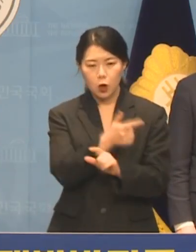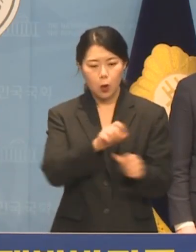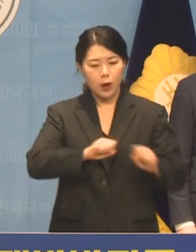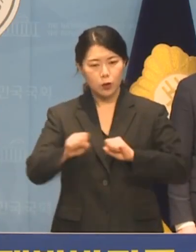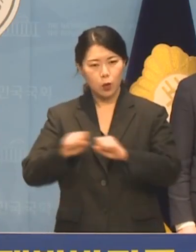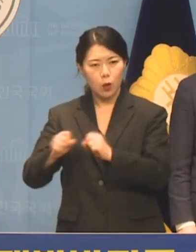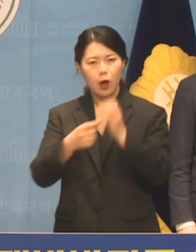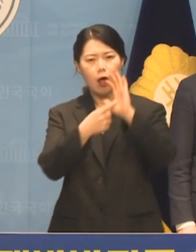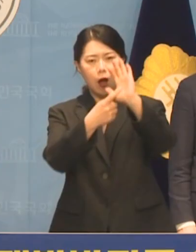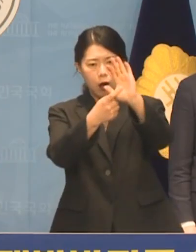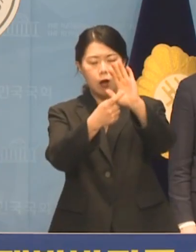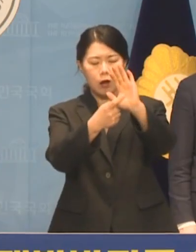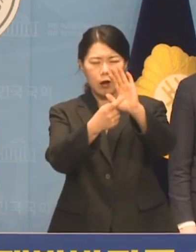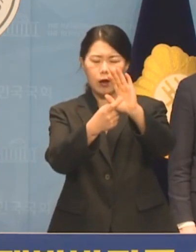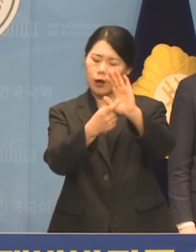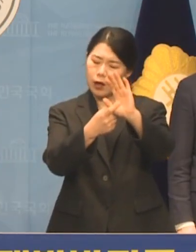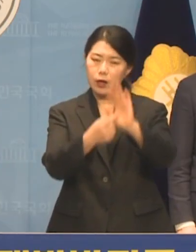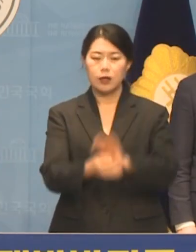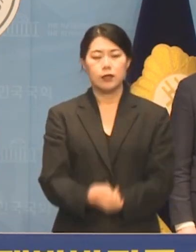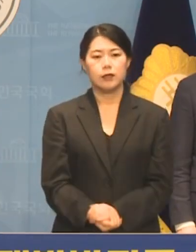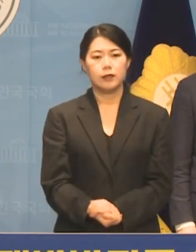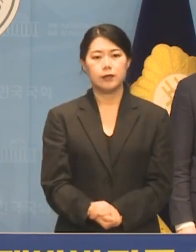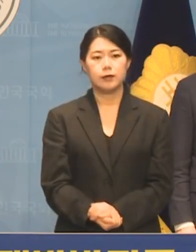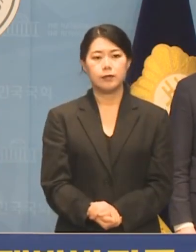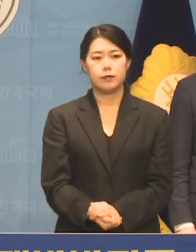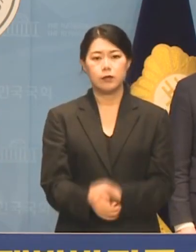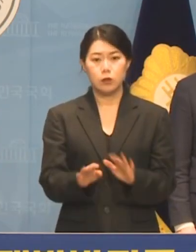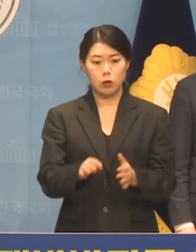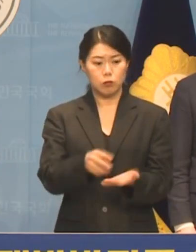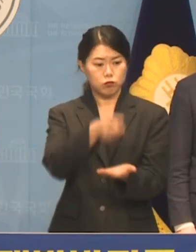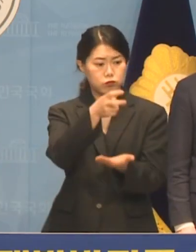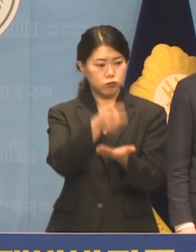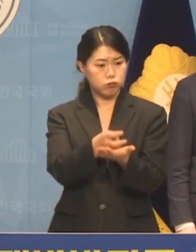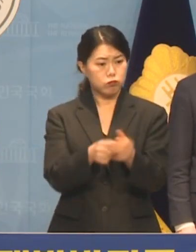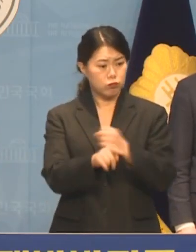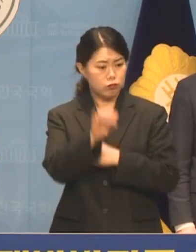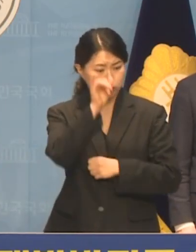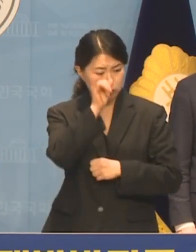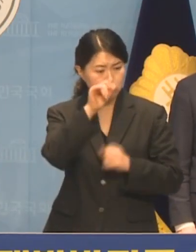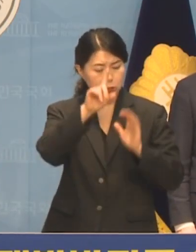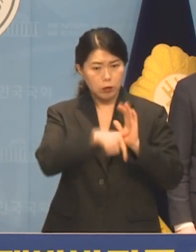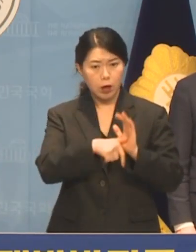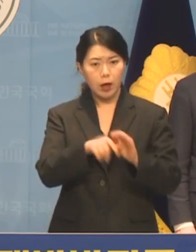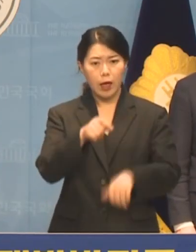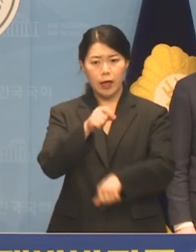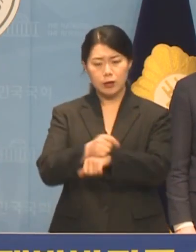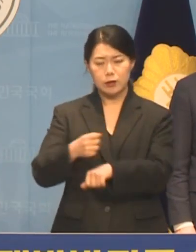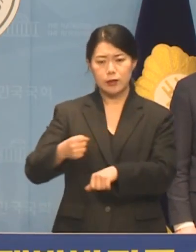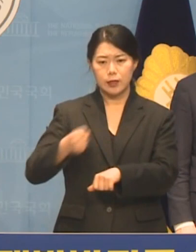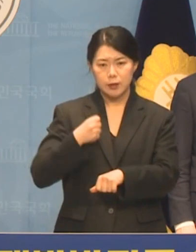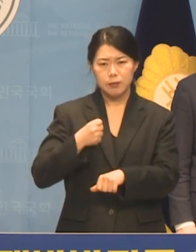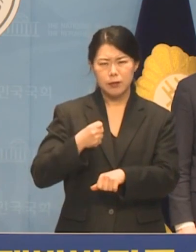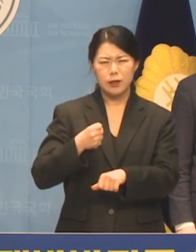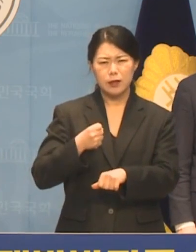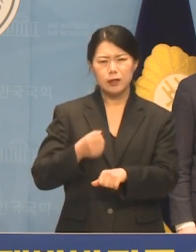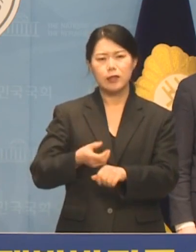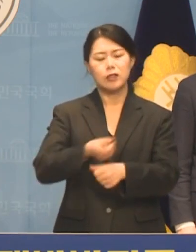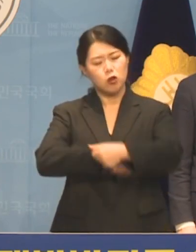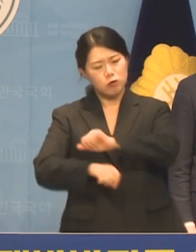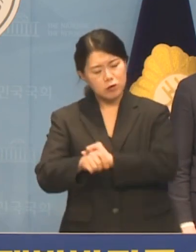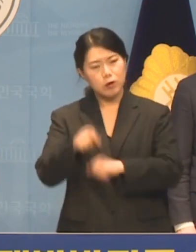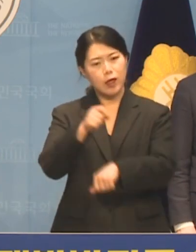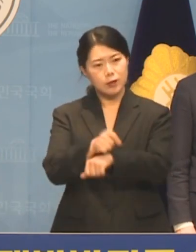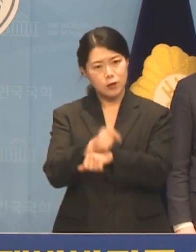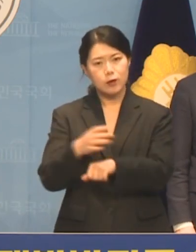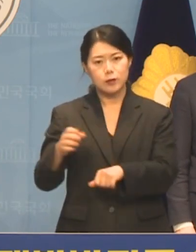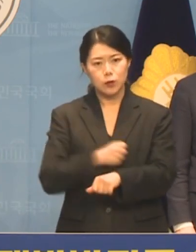것은 사실 무리라고 생각합니다. 이미 갖고 있는 법의 취지에 따라서 행정력의 재량들을 발휘할 수 있는 적극 행정을 통해 가지고